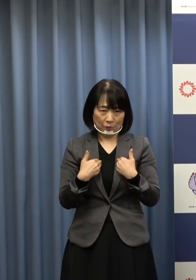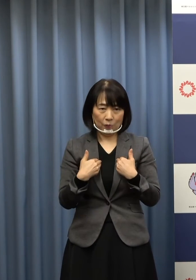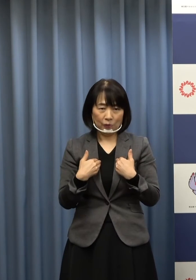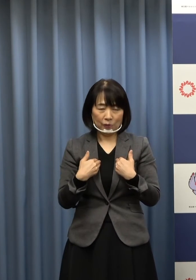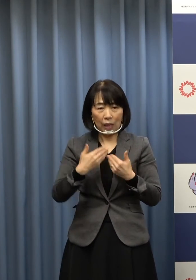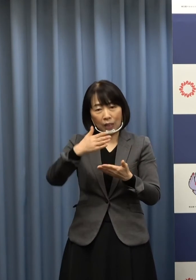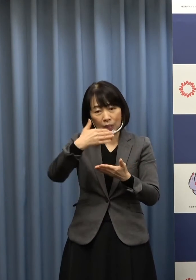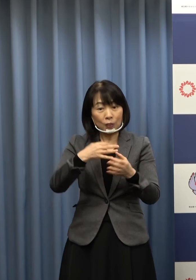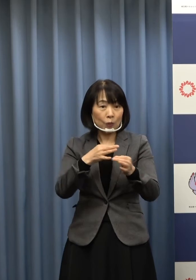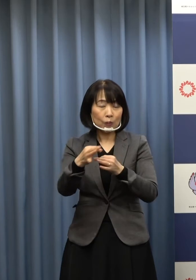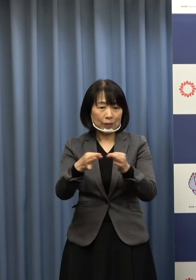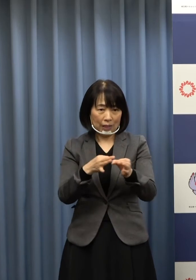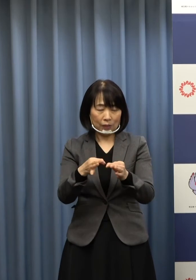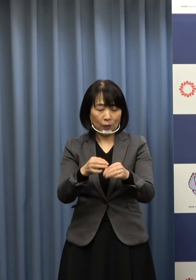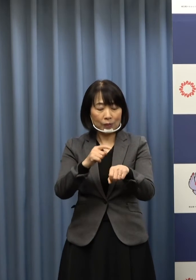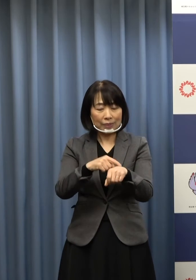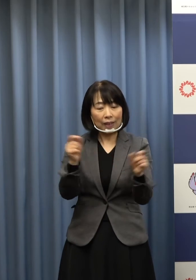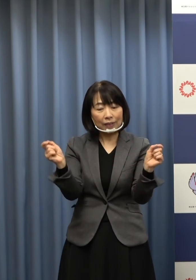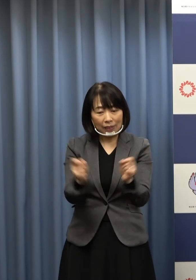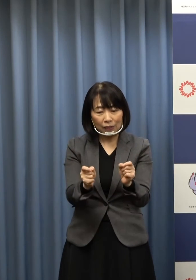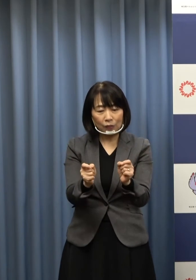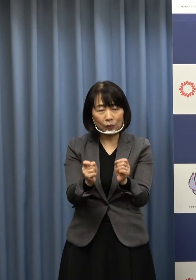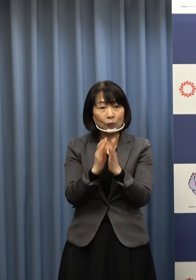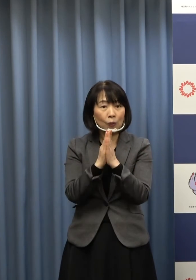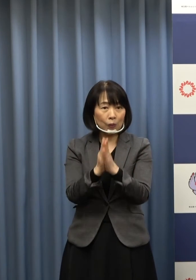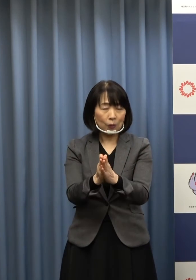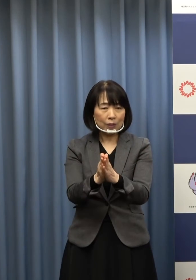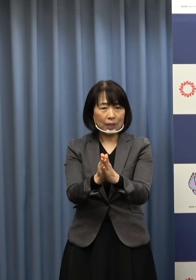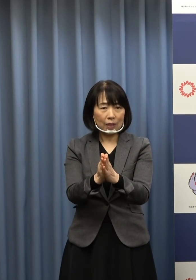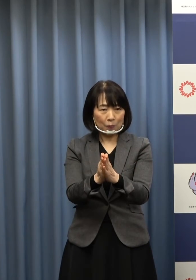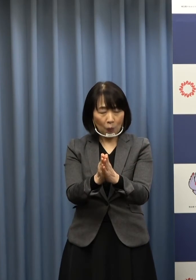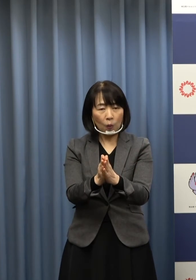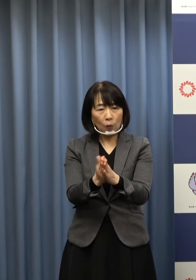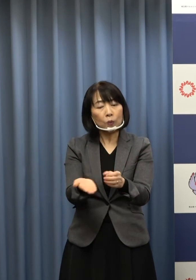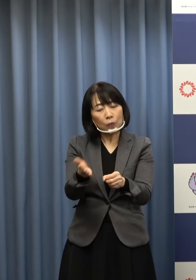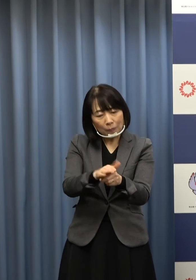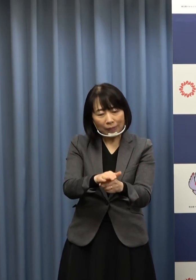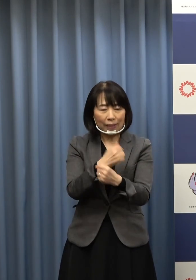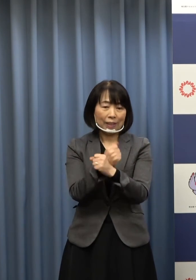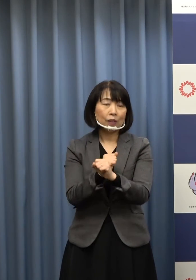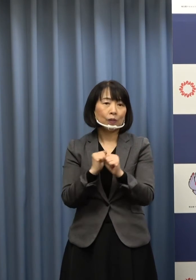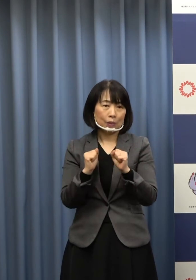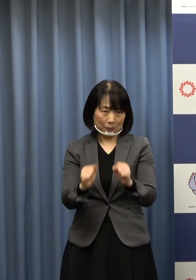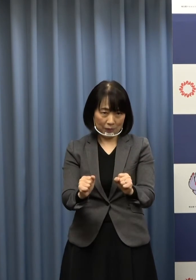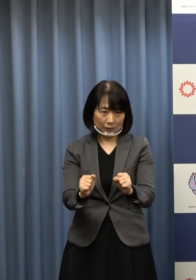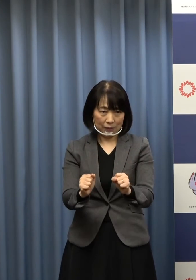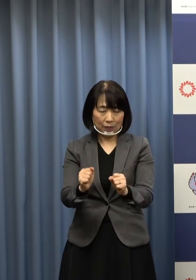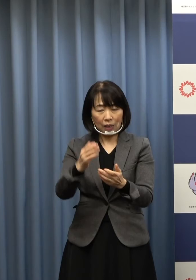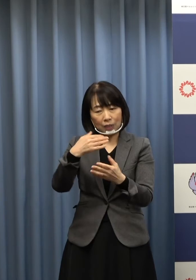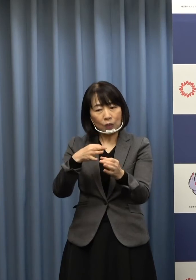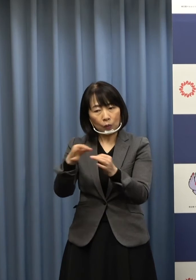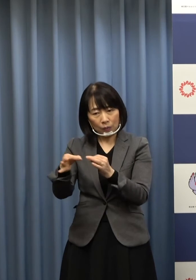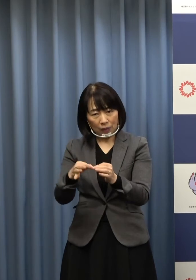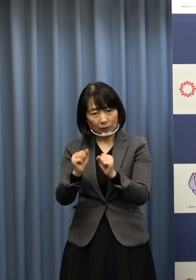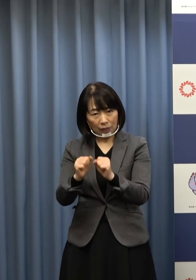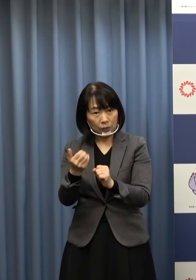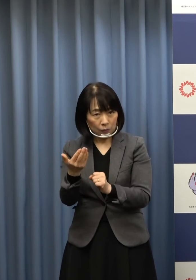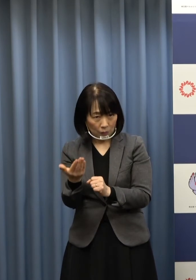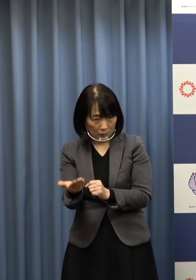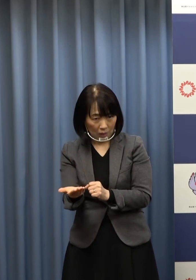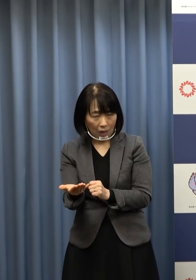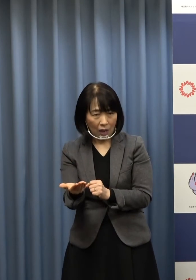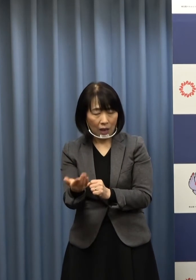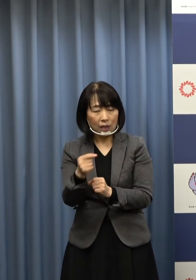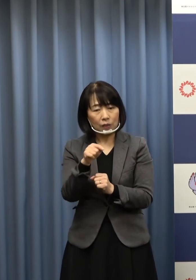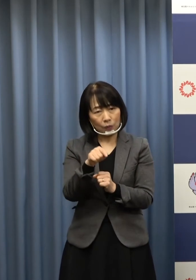て段階的な検討の対象になると思いますけれども、飲食店がそうなるのか、あるいはそこの措